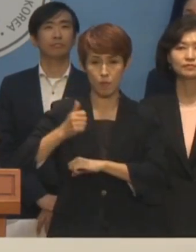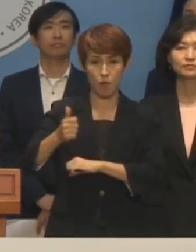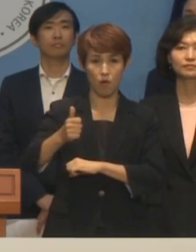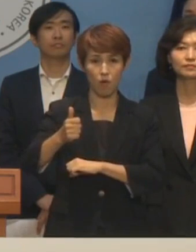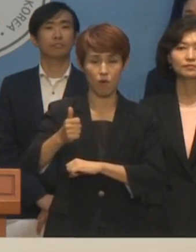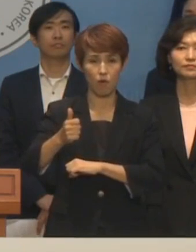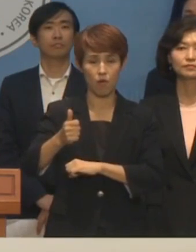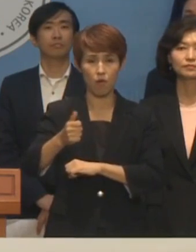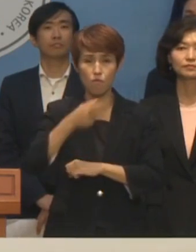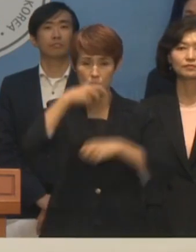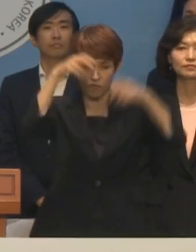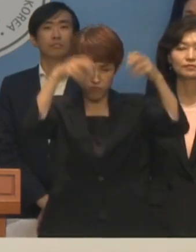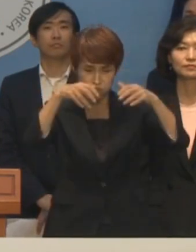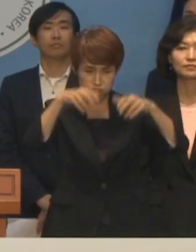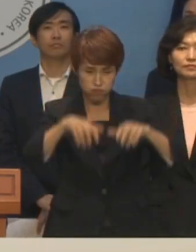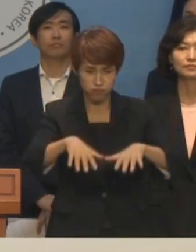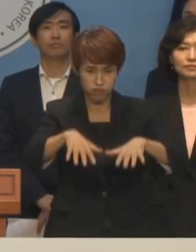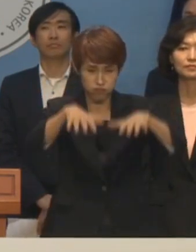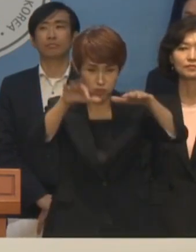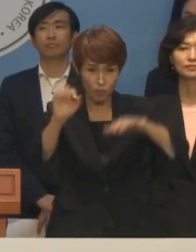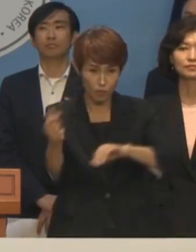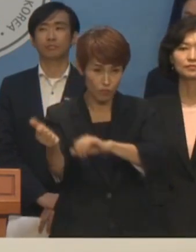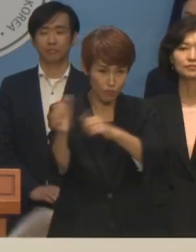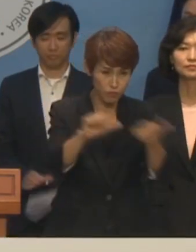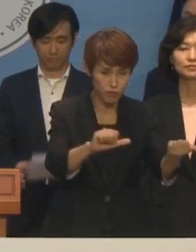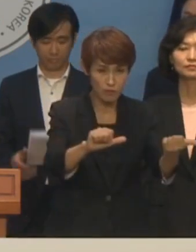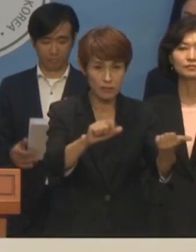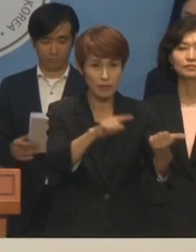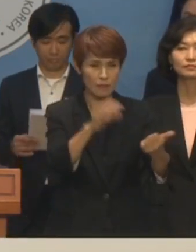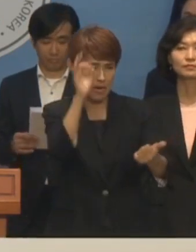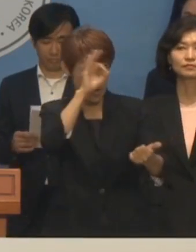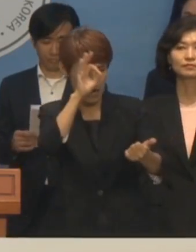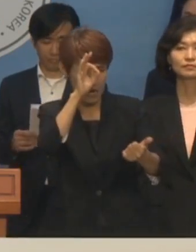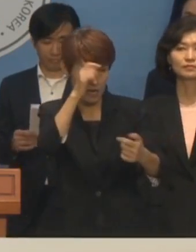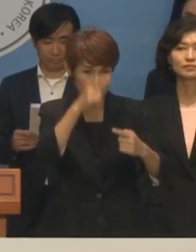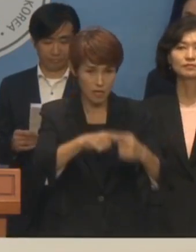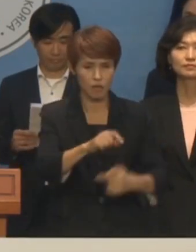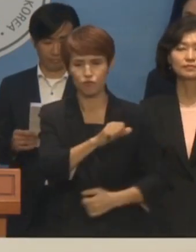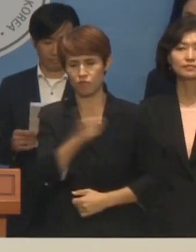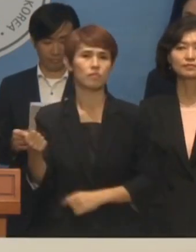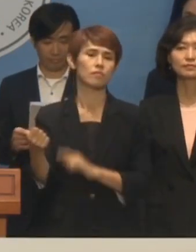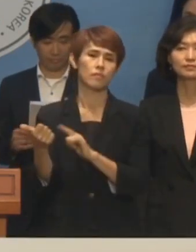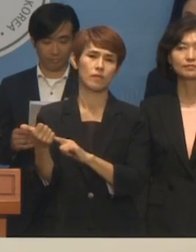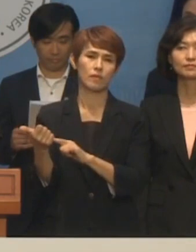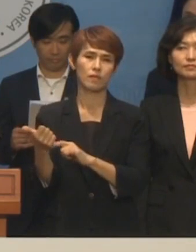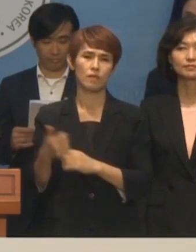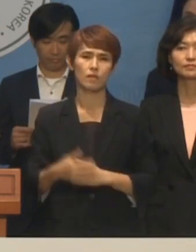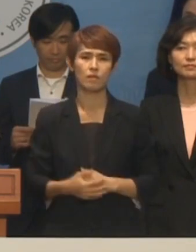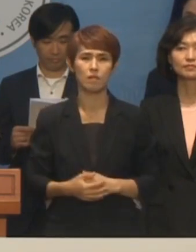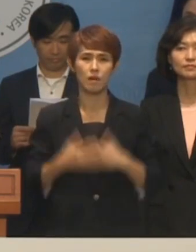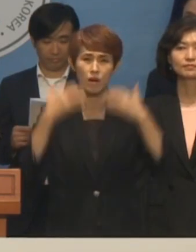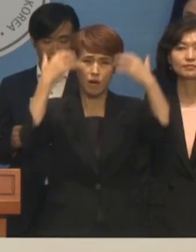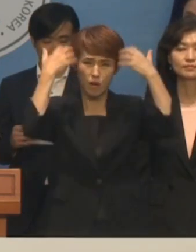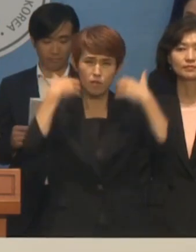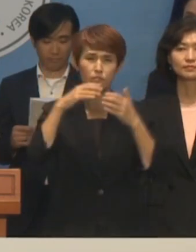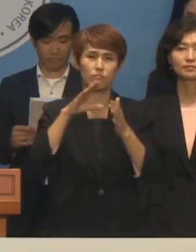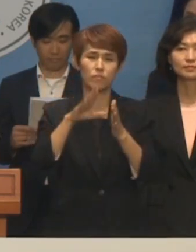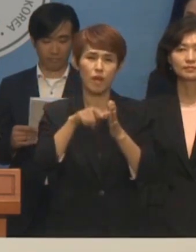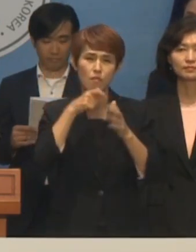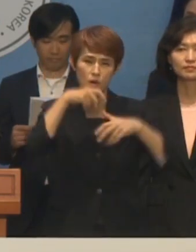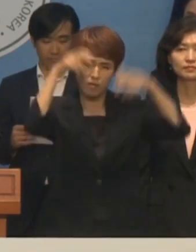찾다가 목숨을 잃었다는 뉴스를 보았던 순간이 아직도 기억납니다. 매 여름 심해지는